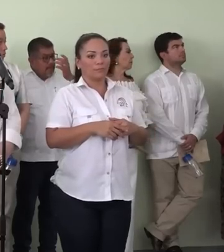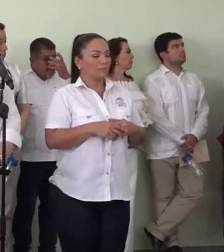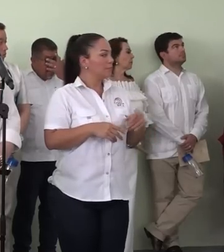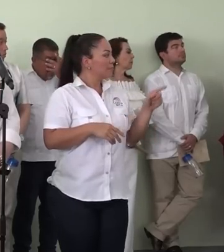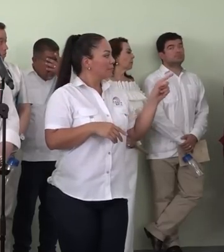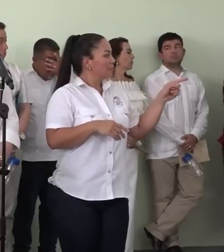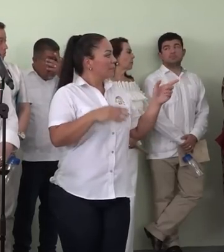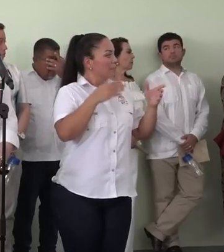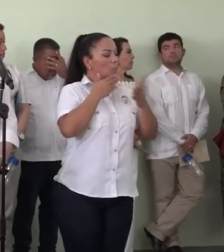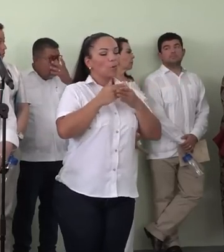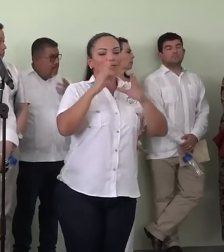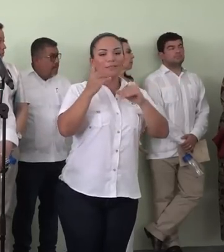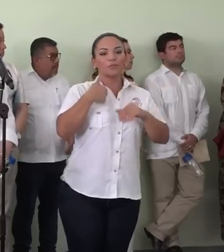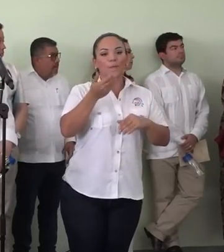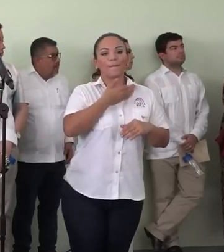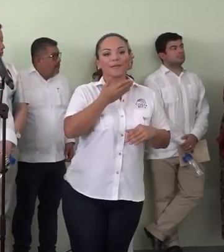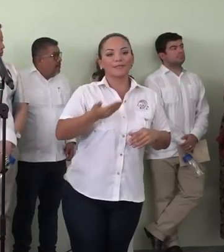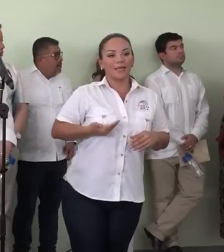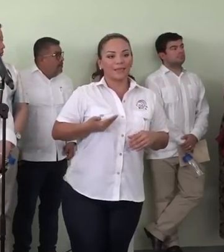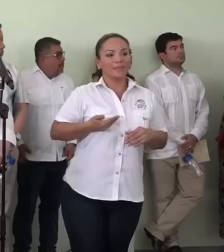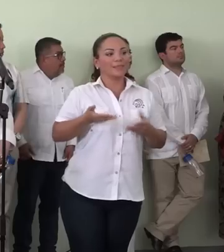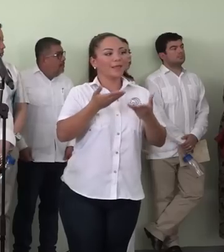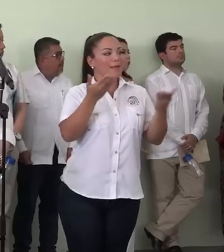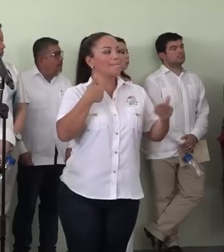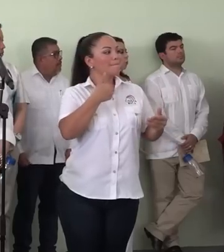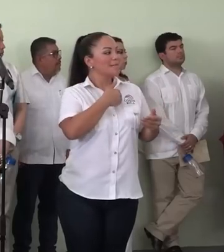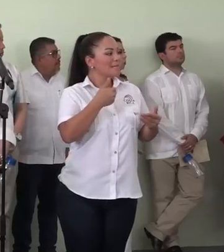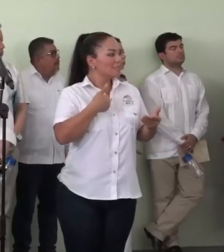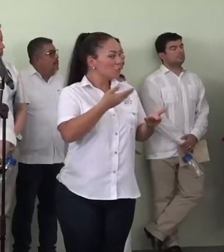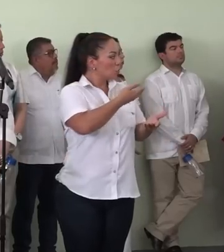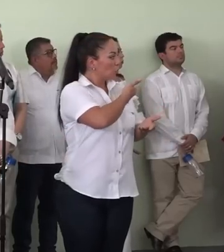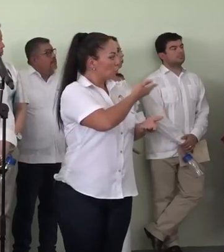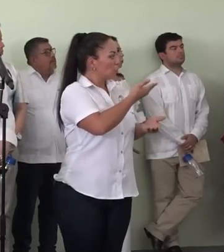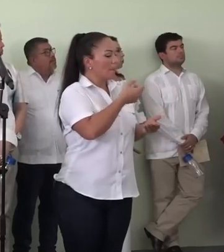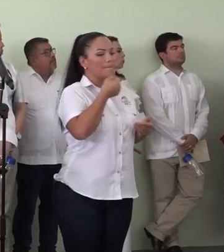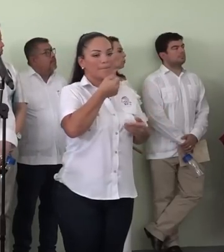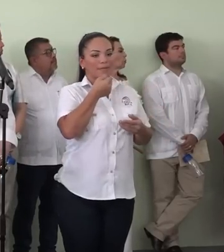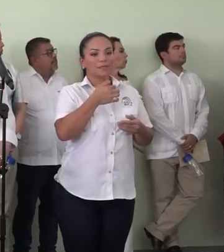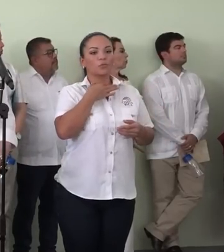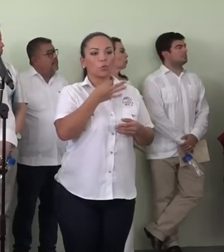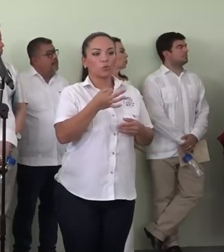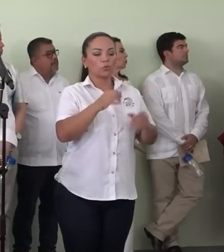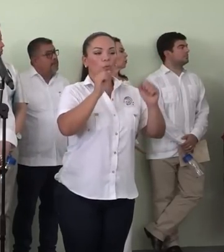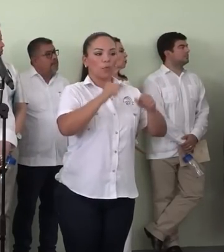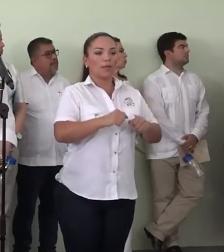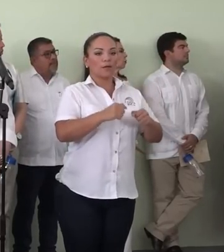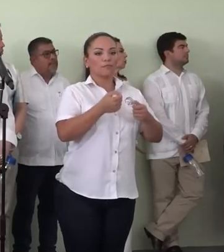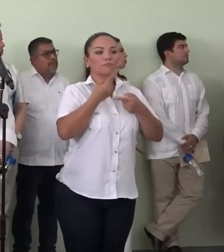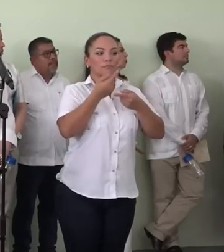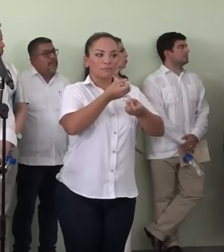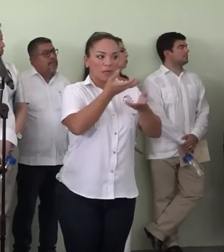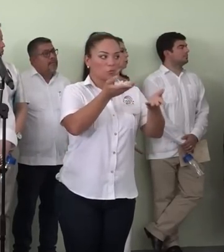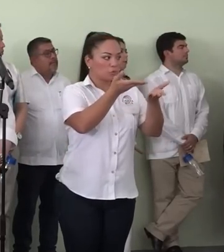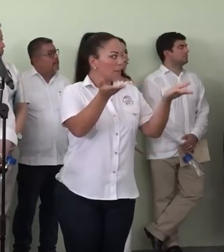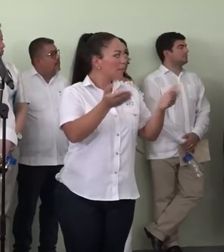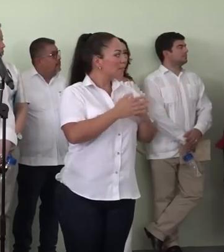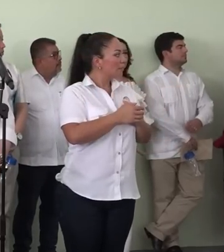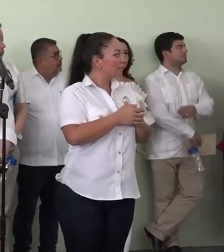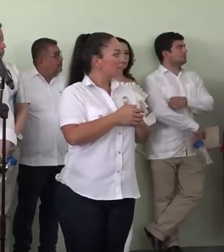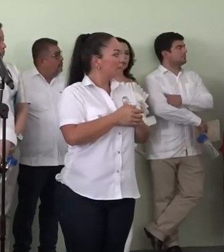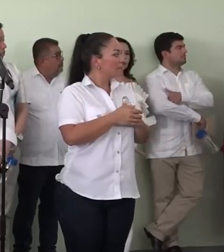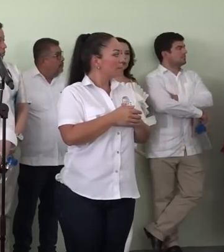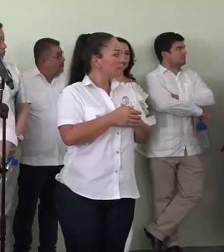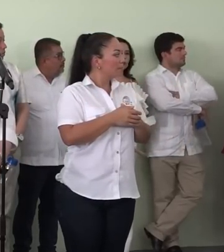Buenas tardes, señor presidente, señores ministros, señores de la prensa. Es un gusto poder dirigirme a todos ustedes y la